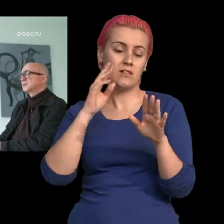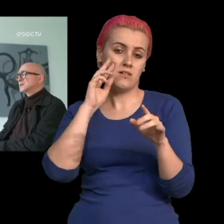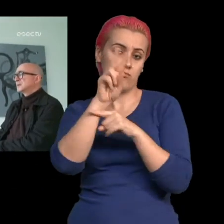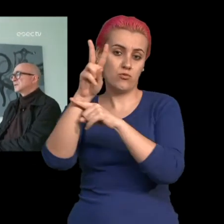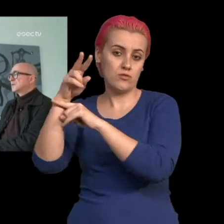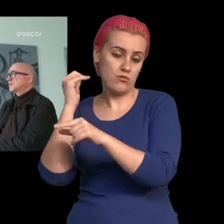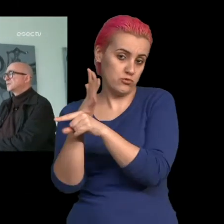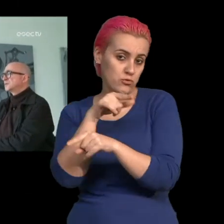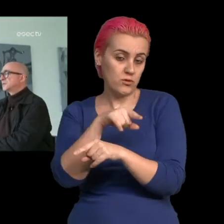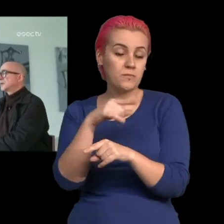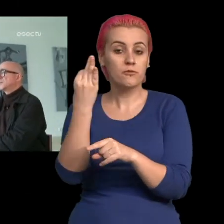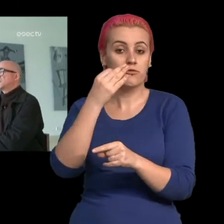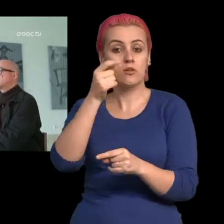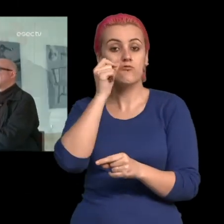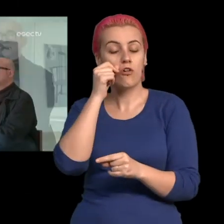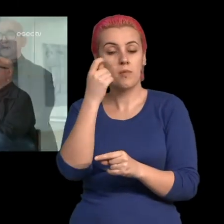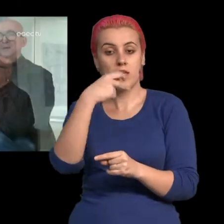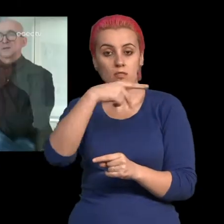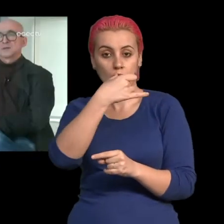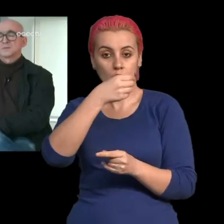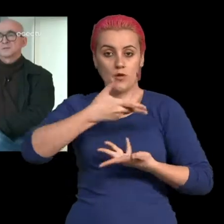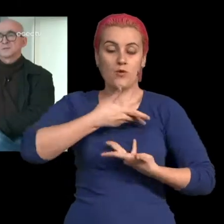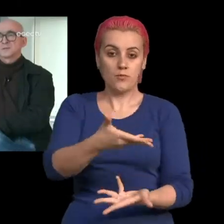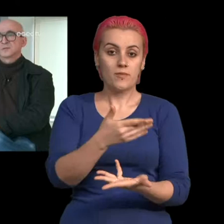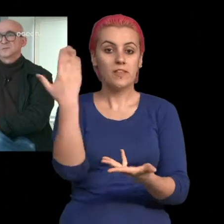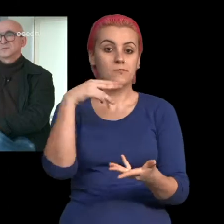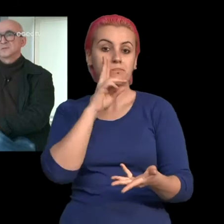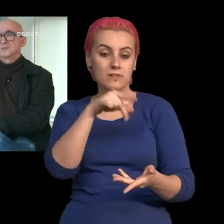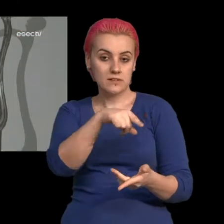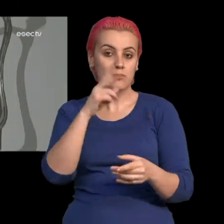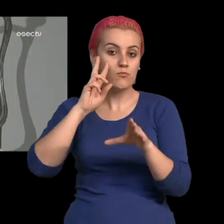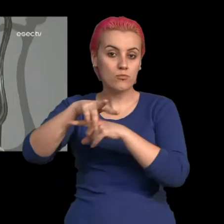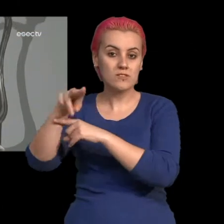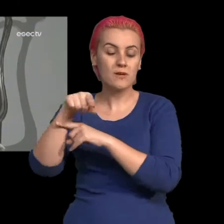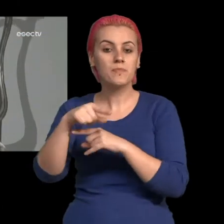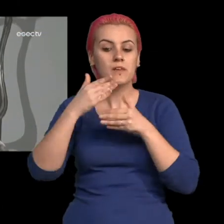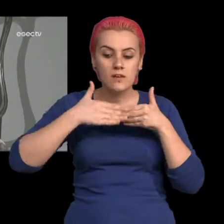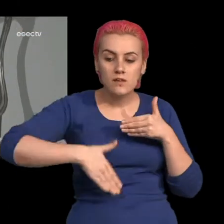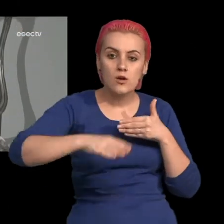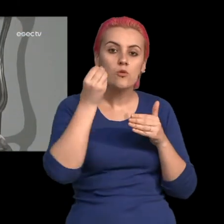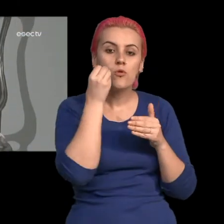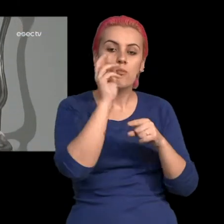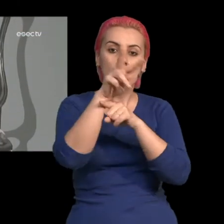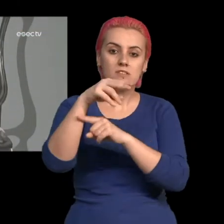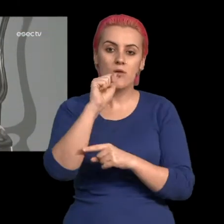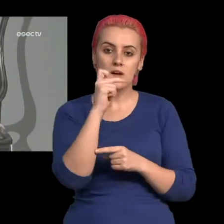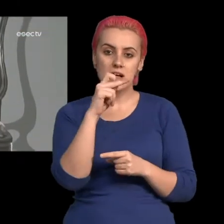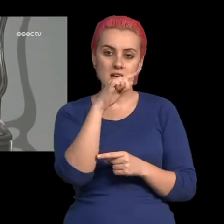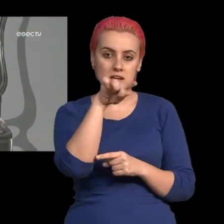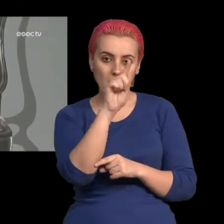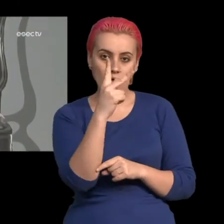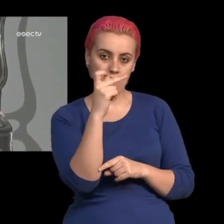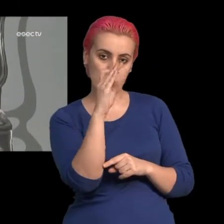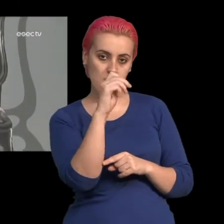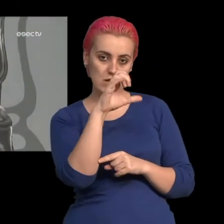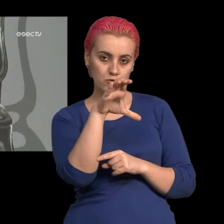Vasco, a convite do António Filipe Pimentel, na altura que era o diretor do museu. E o ponto de partida era o próprio Museu Grão Vasco. Do Museu Grão